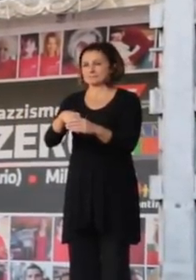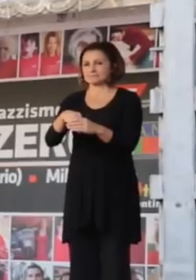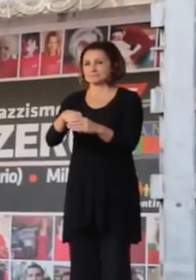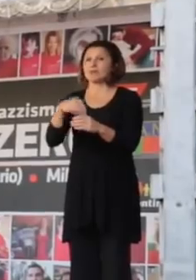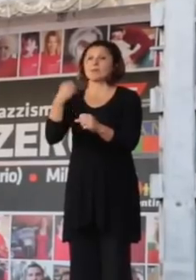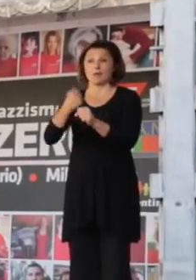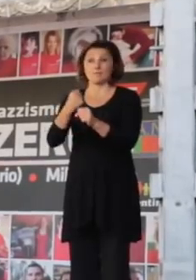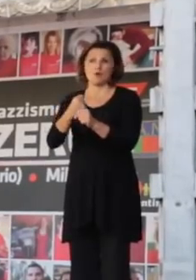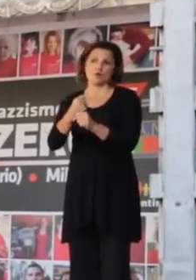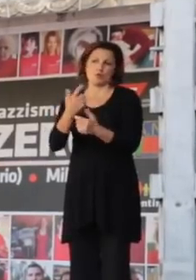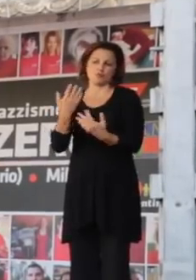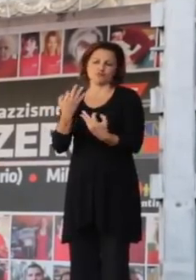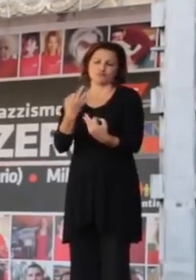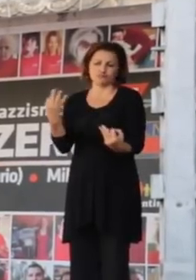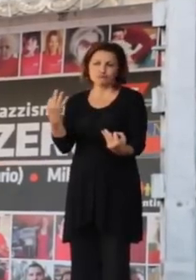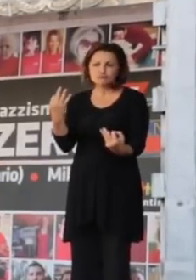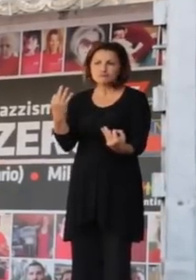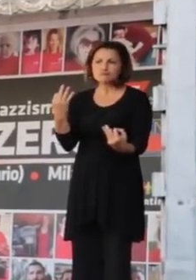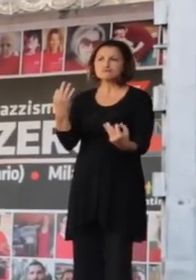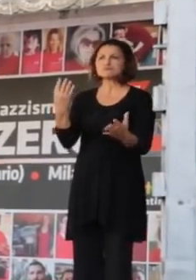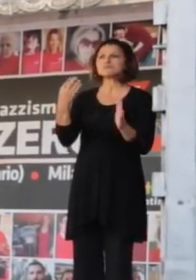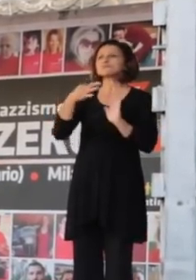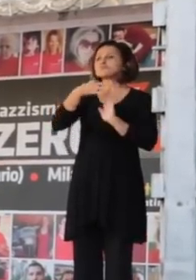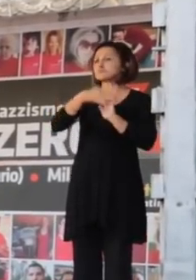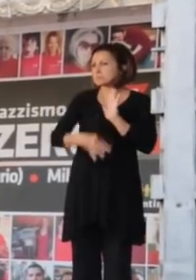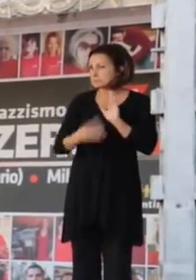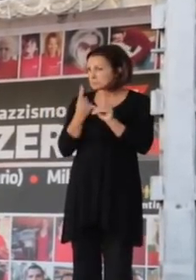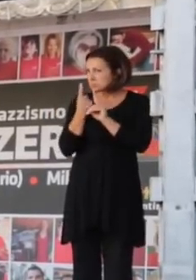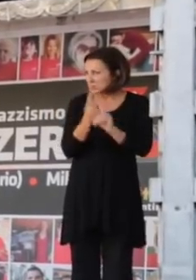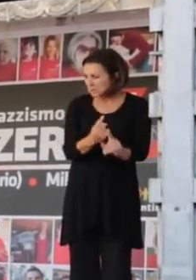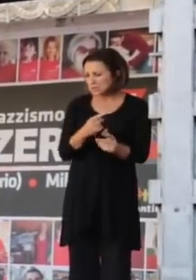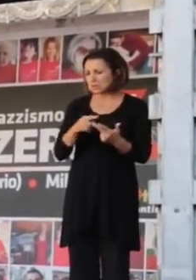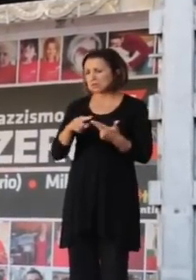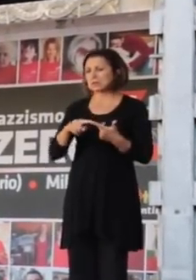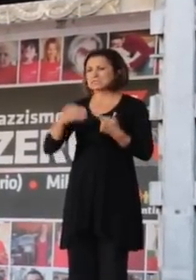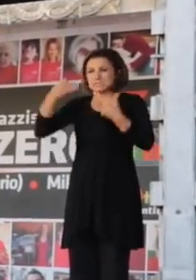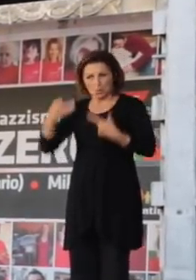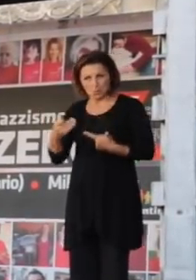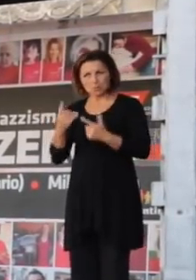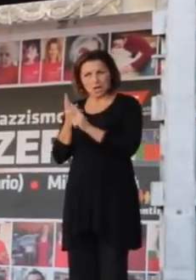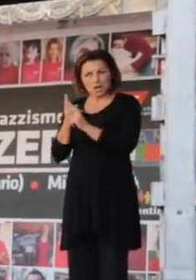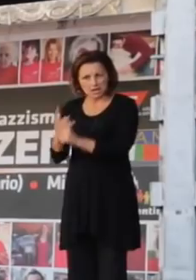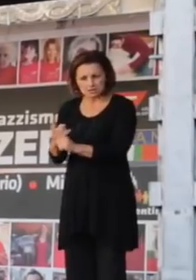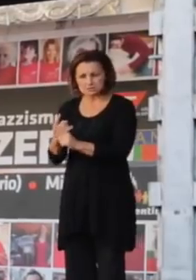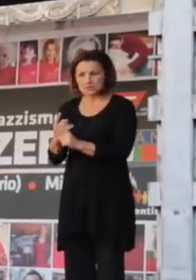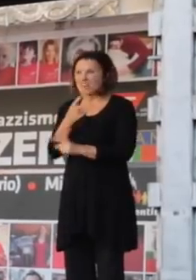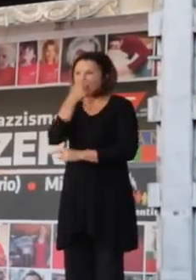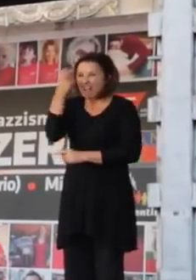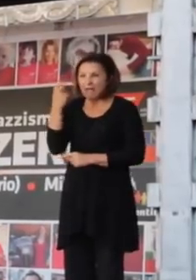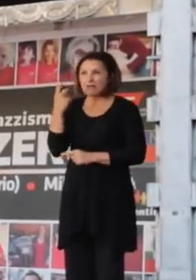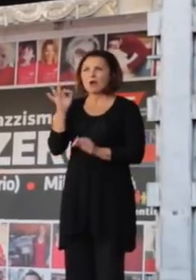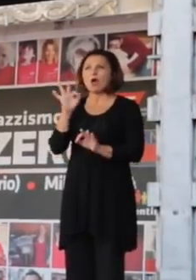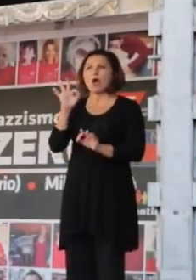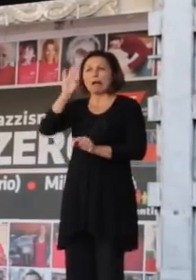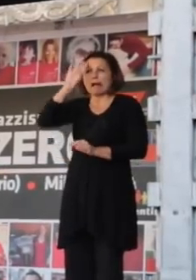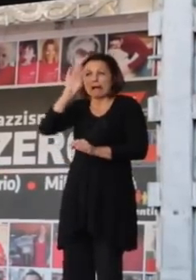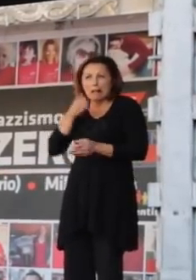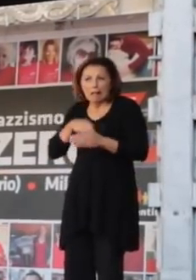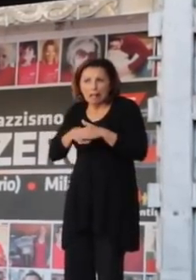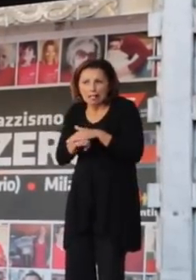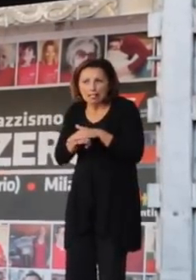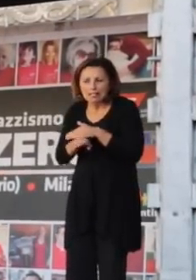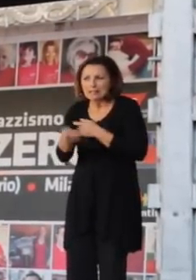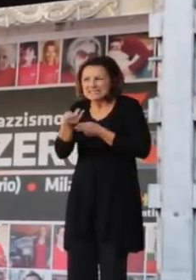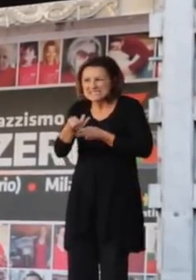buono, il lavoro in regola, il lavoro in sicurezza, non il lavoro in nero, il lavoro gestito dai caporali, ma il lavoro buono è